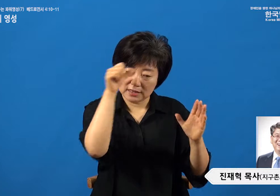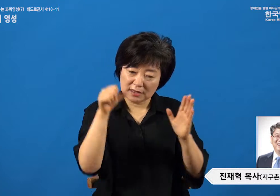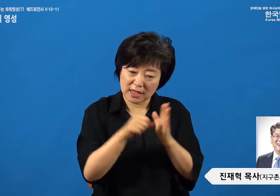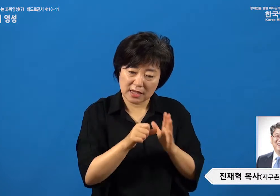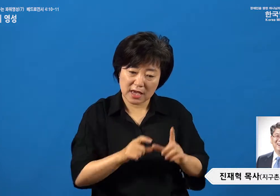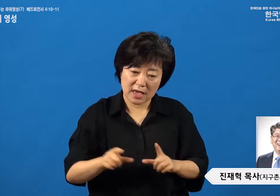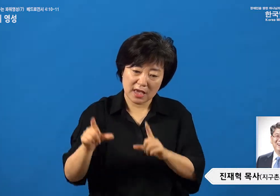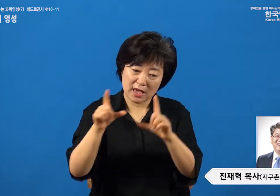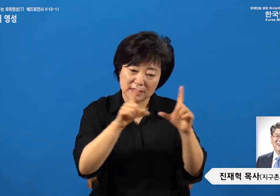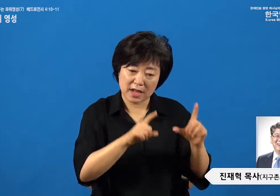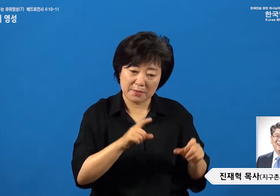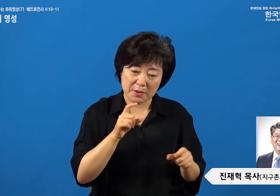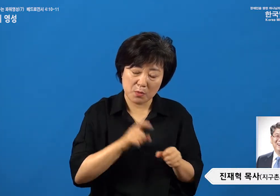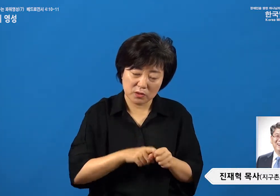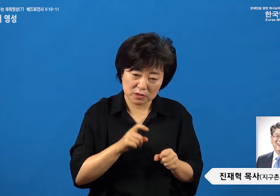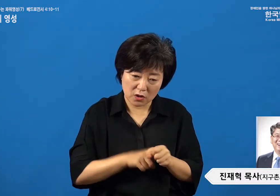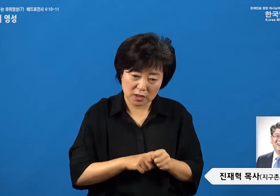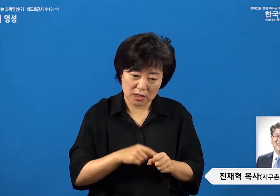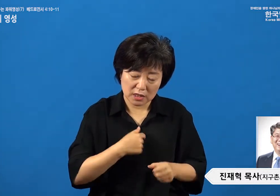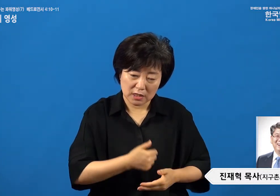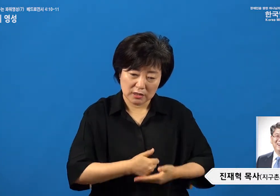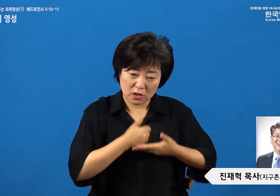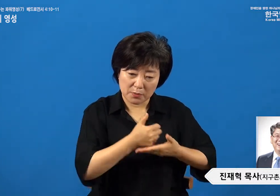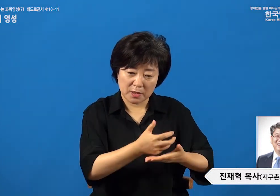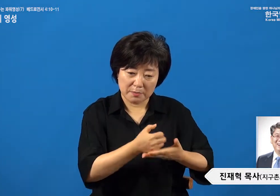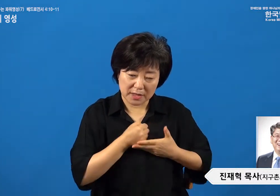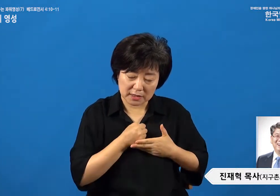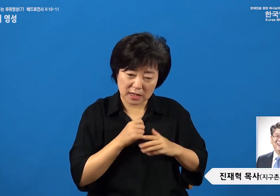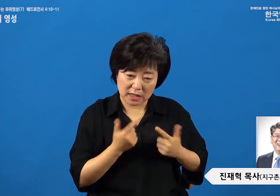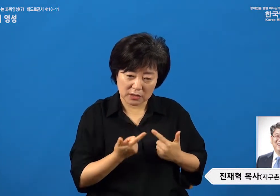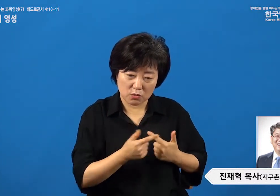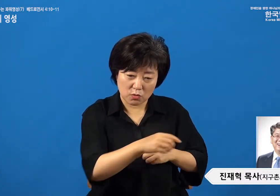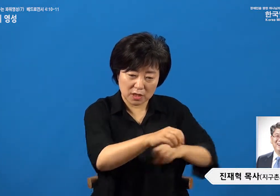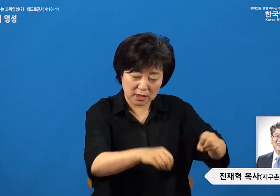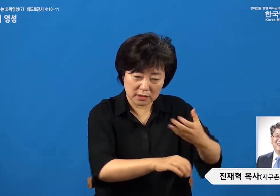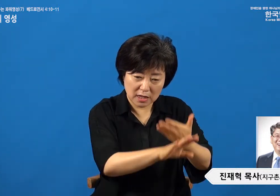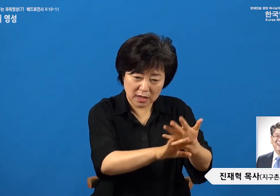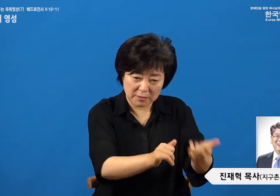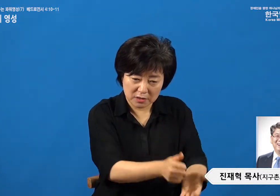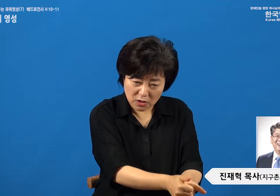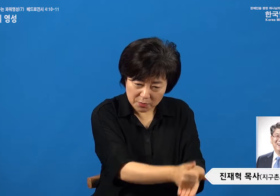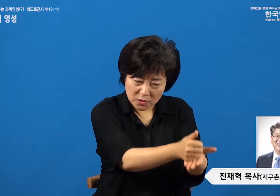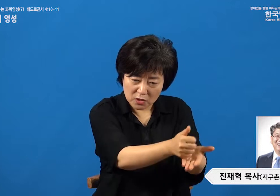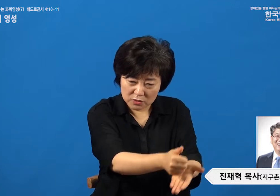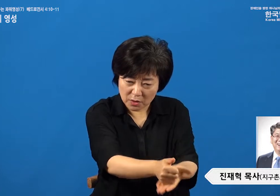목적이 섬김을 받는 것이 아니라 섬기는 것이 된다면,